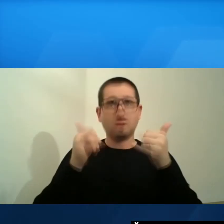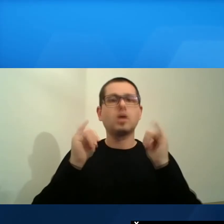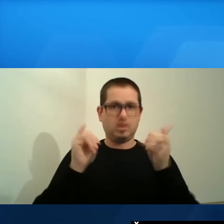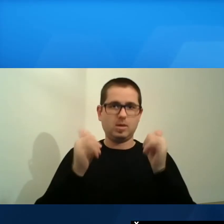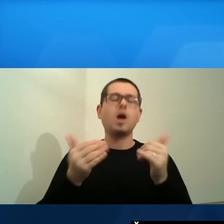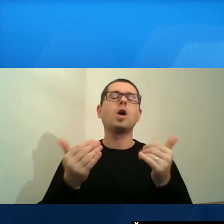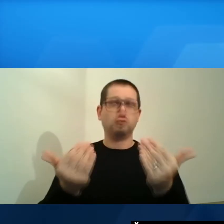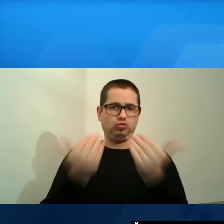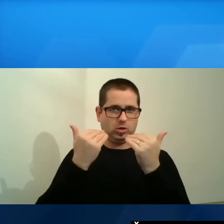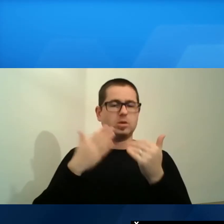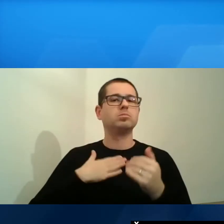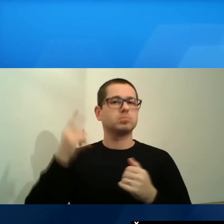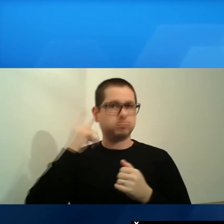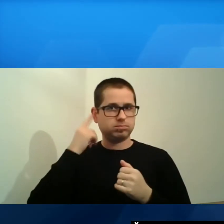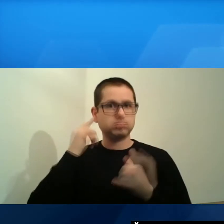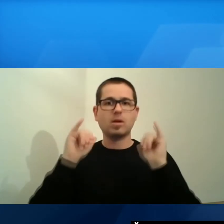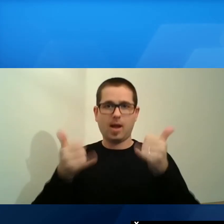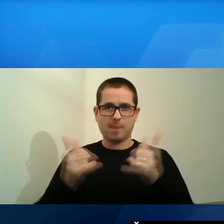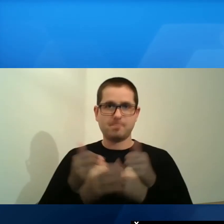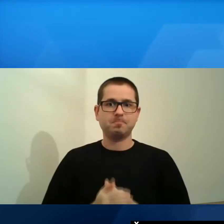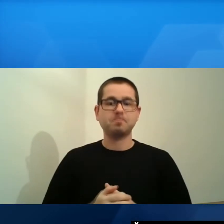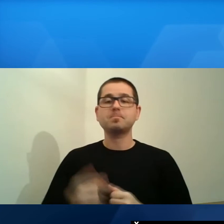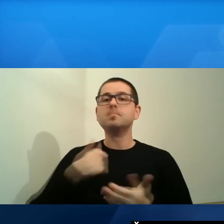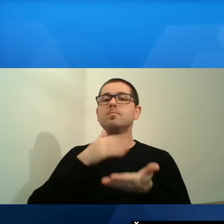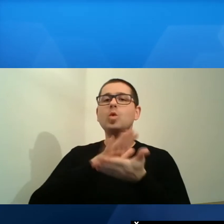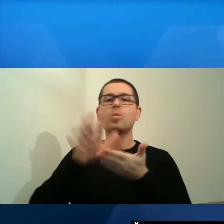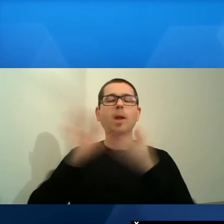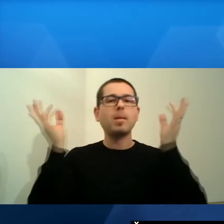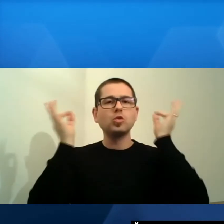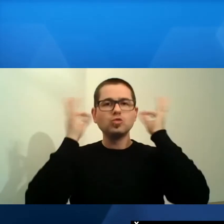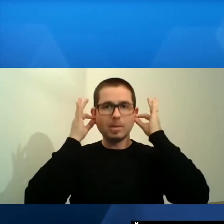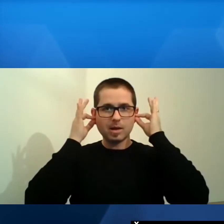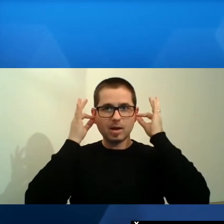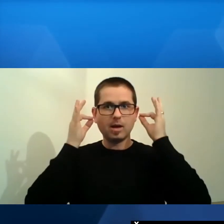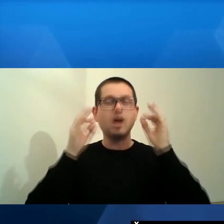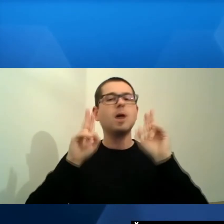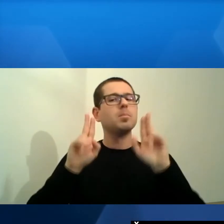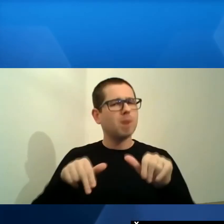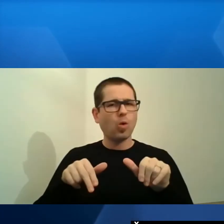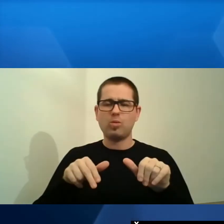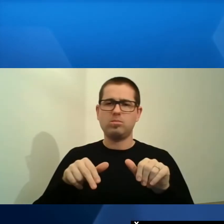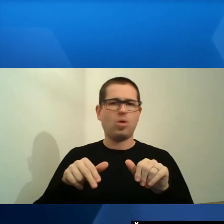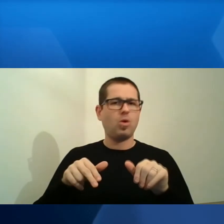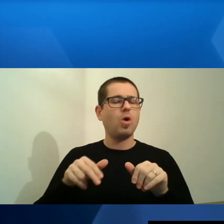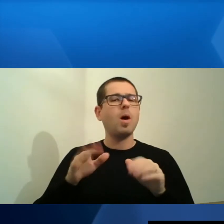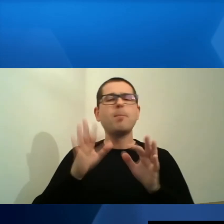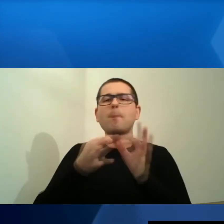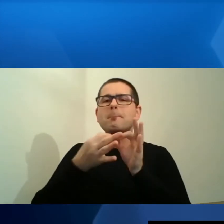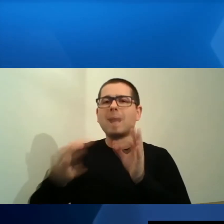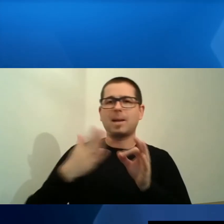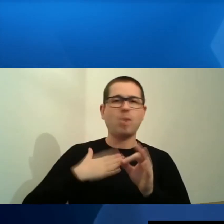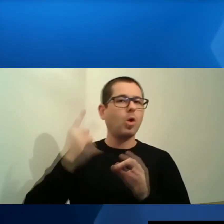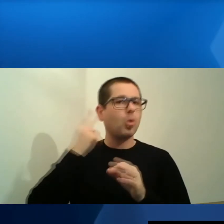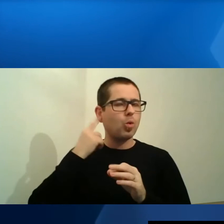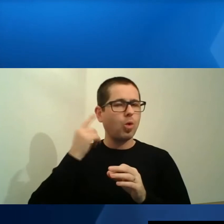Ščitim gotovo, uporabljam čepke prav po merih mojega ušesa in